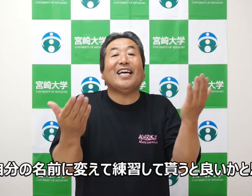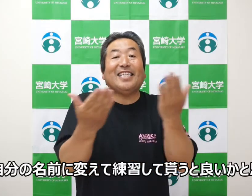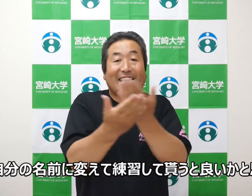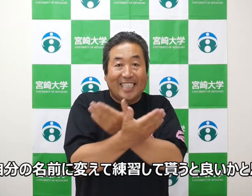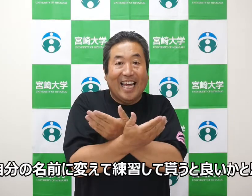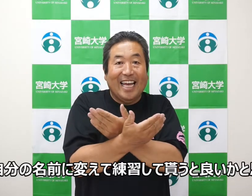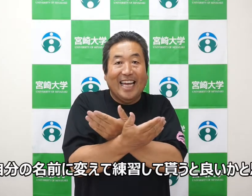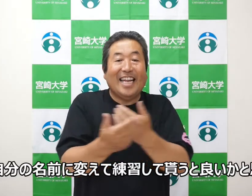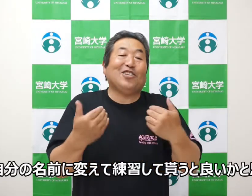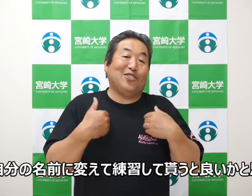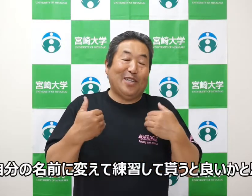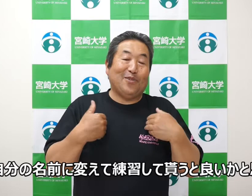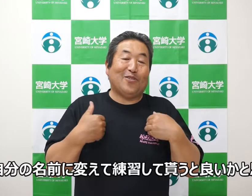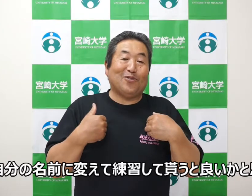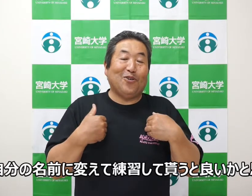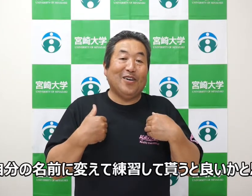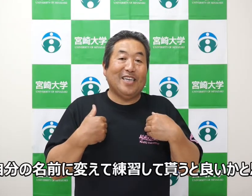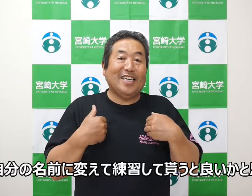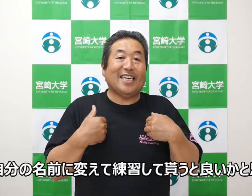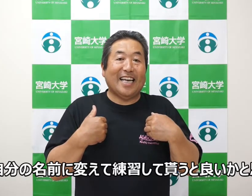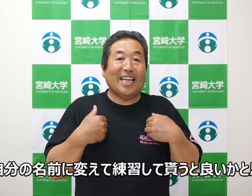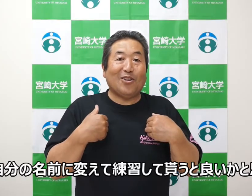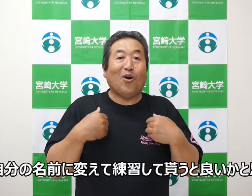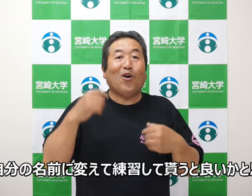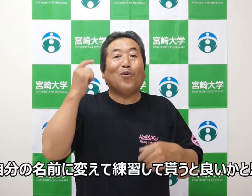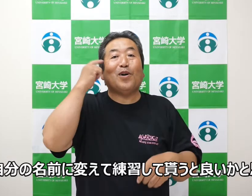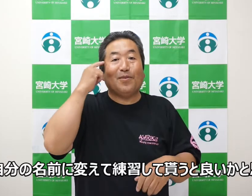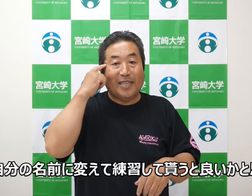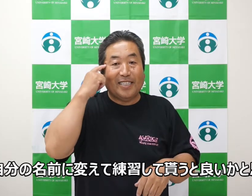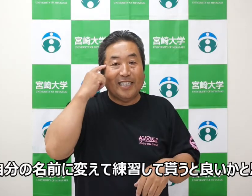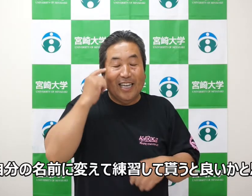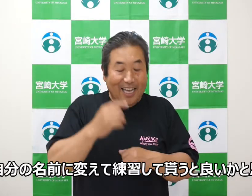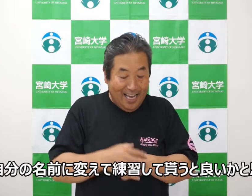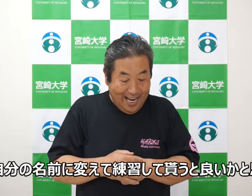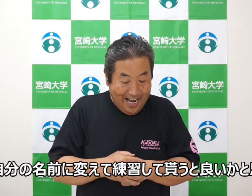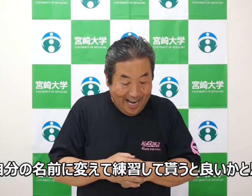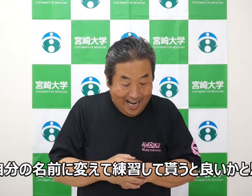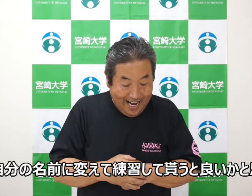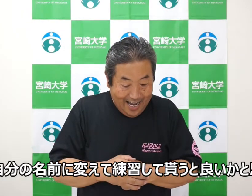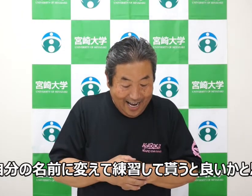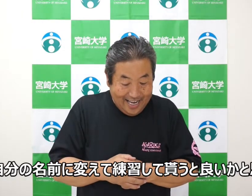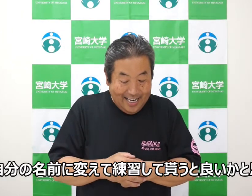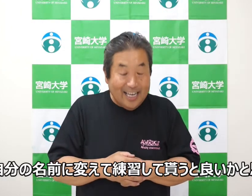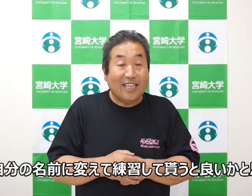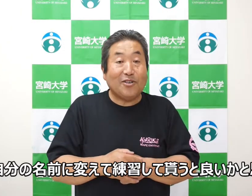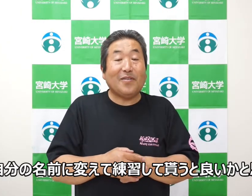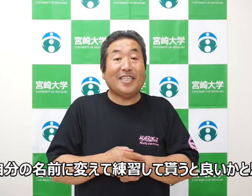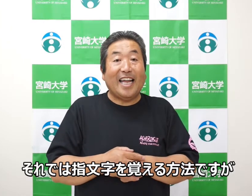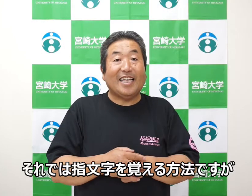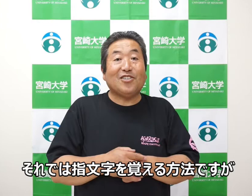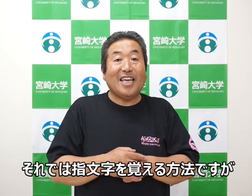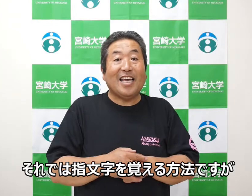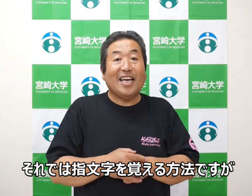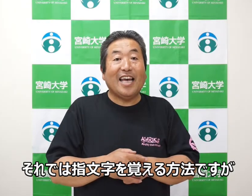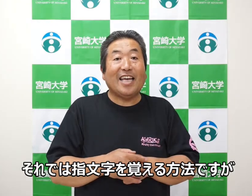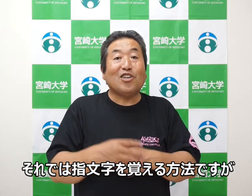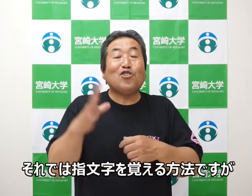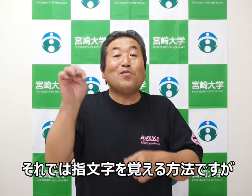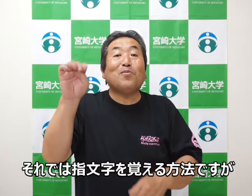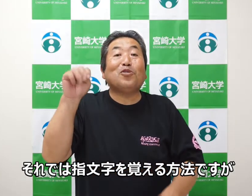てですね、練習してもらうといいかなと思います。はい、それではですね、次、指文字